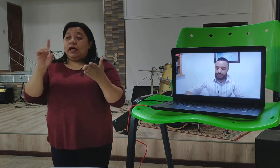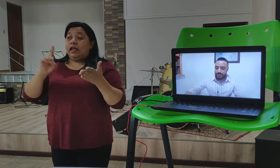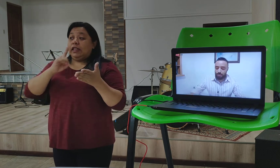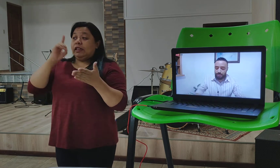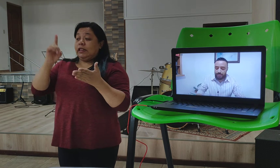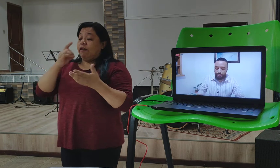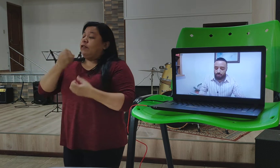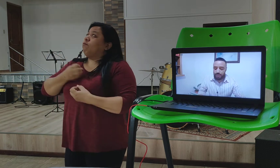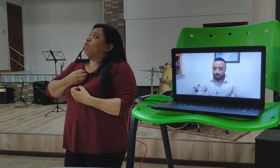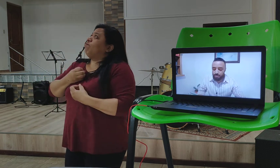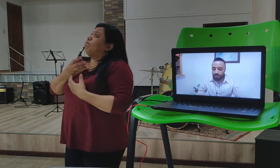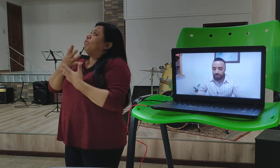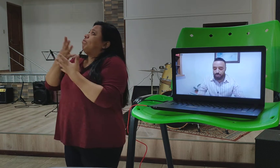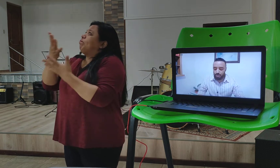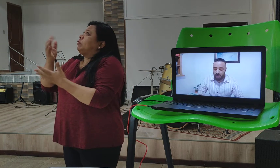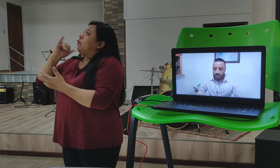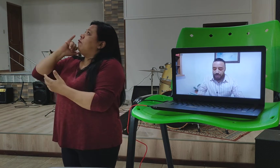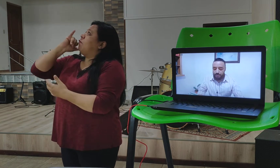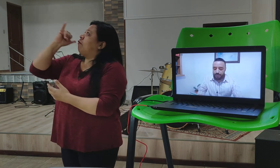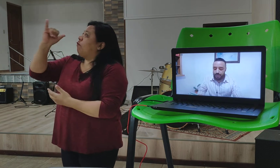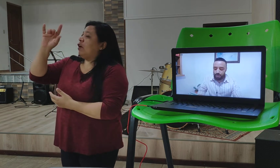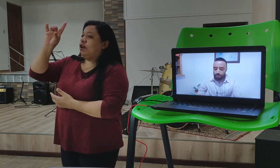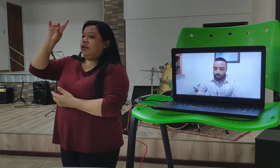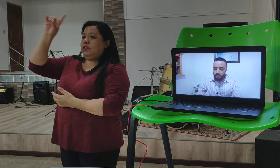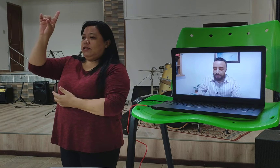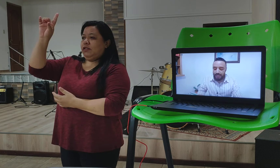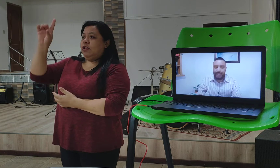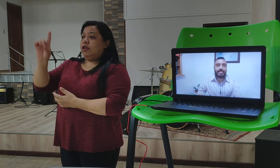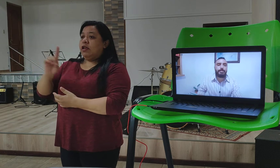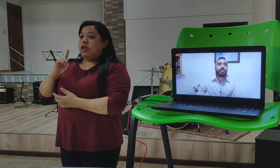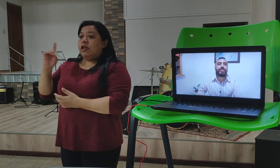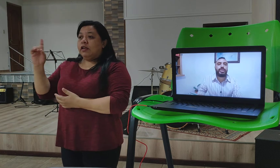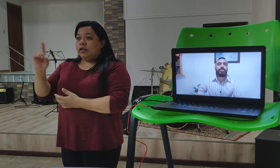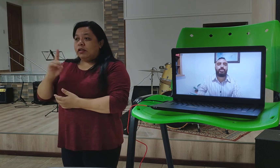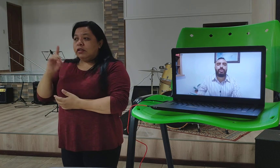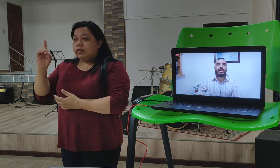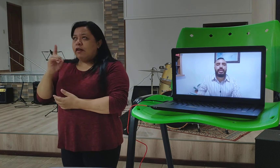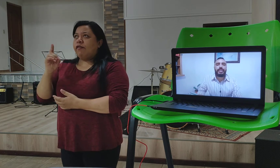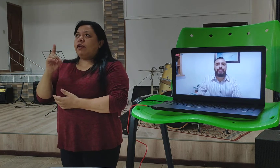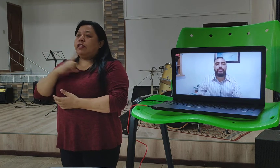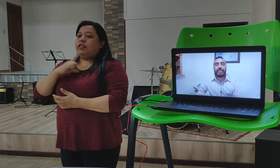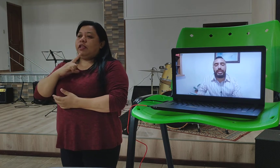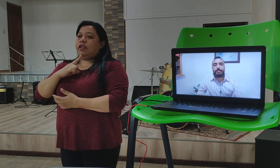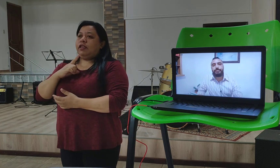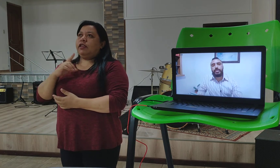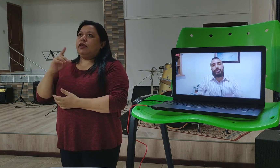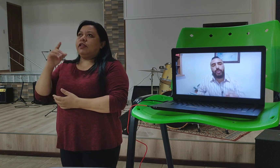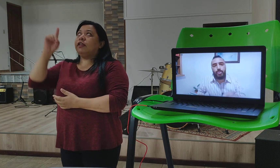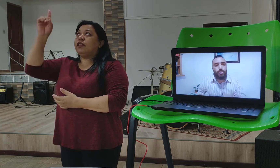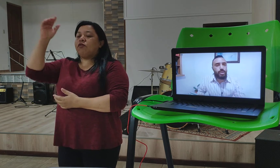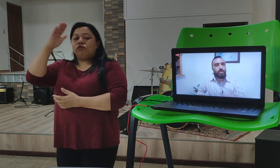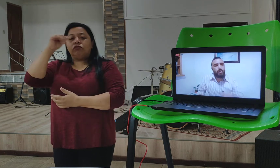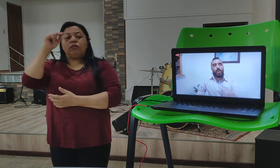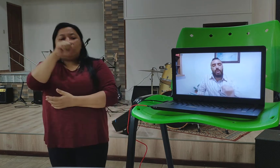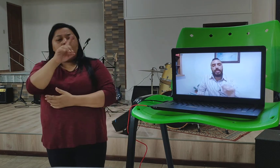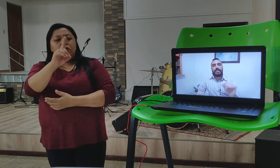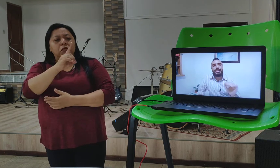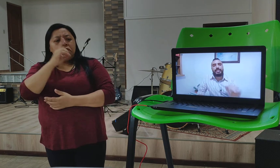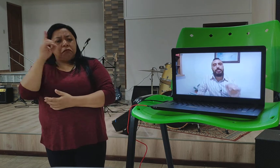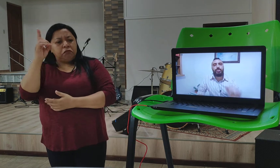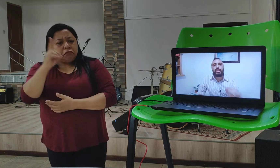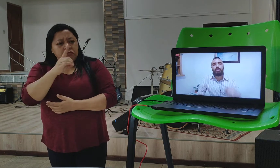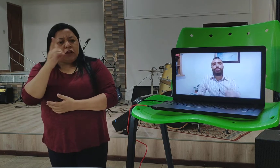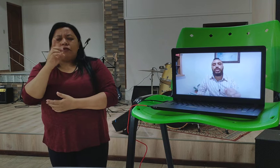nessa ocasião, nós encontramos um texto que foi escrito por um homem que recebeu um título. Davi foi o único homem